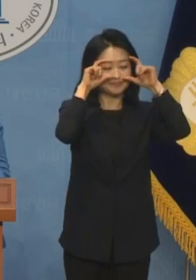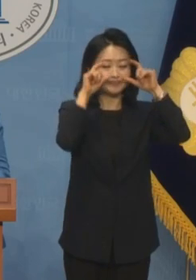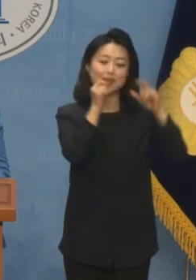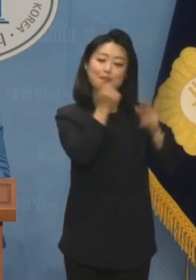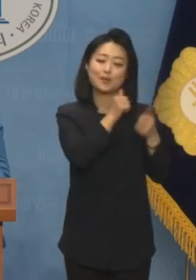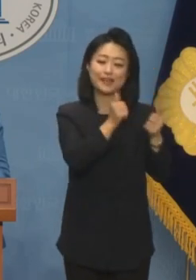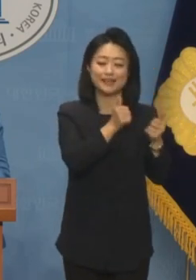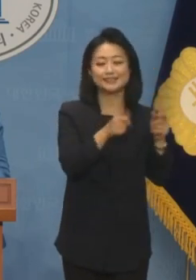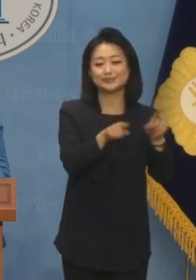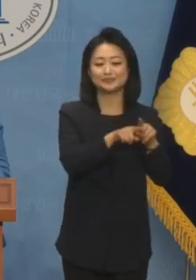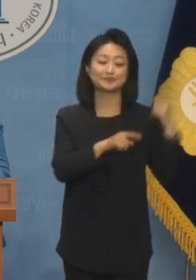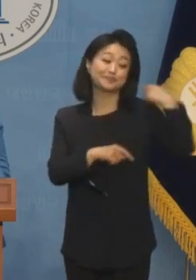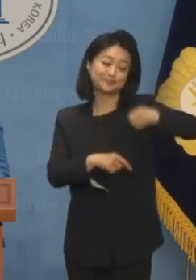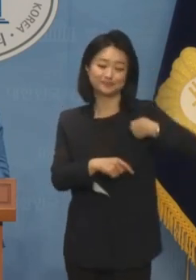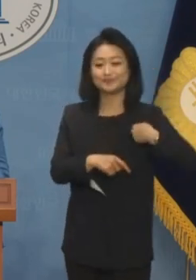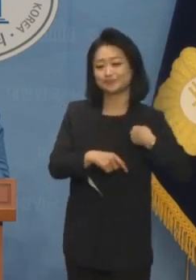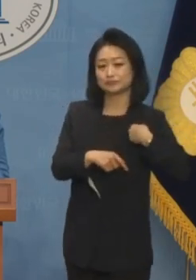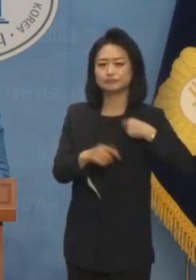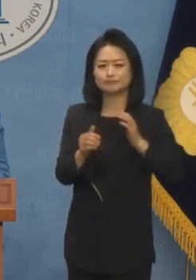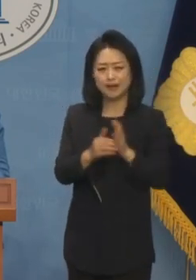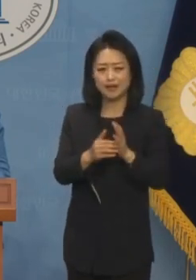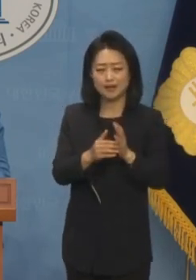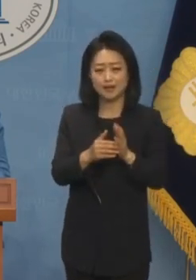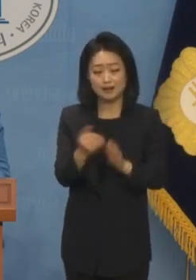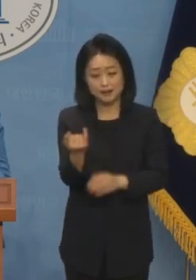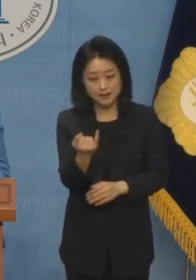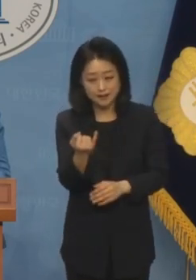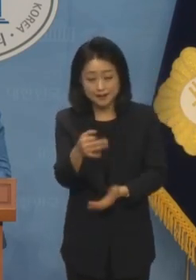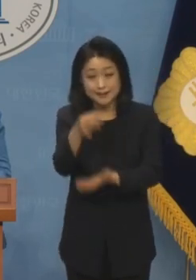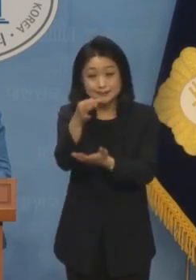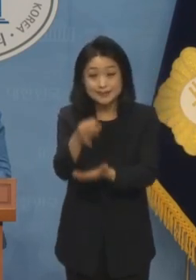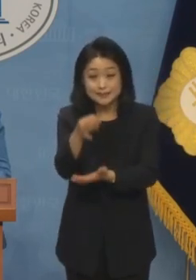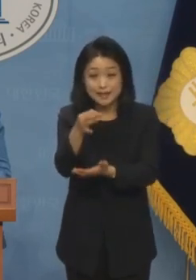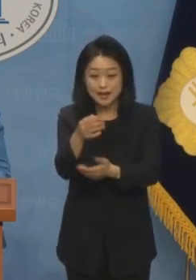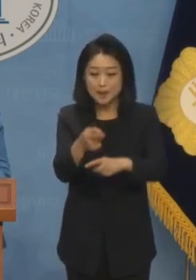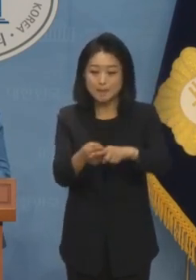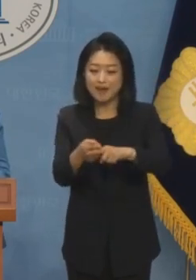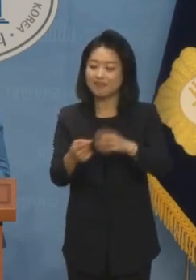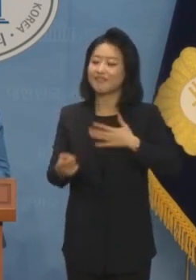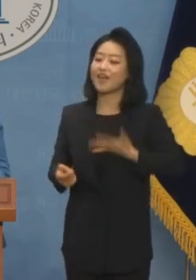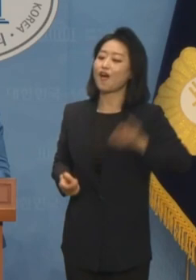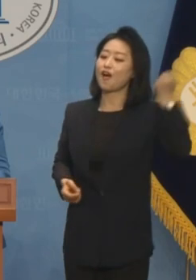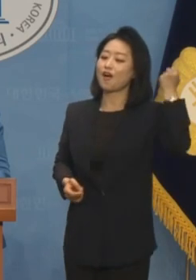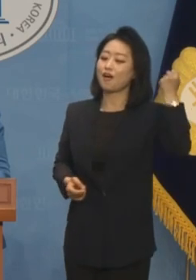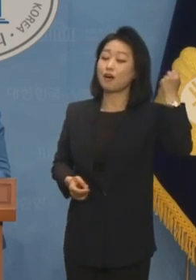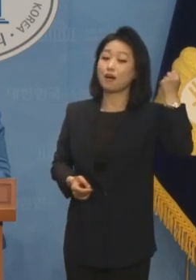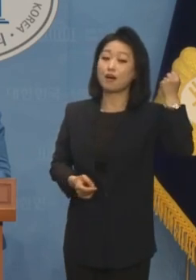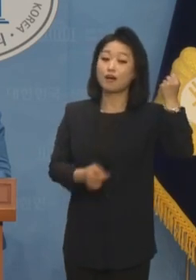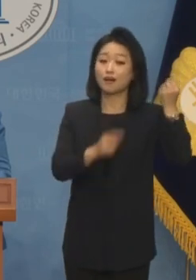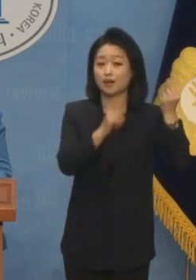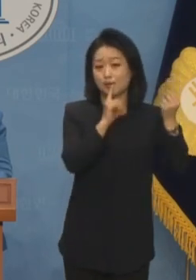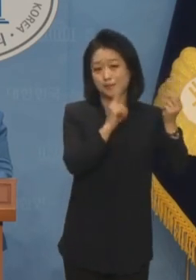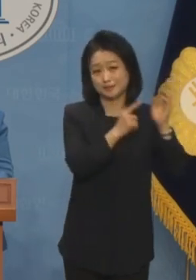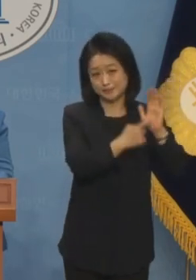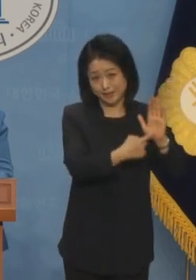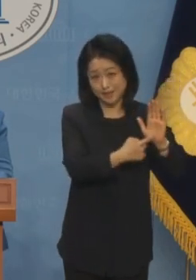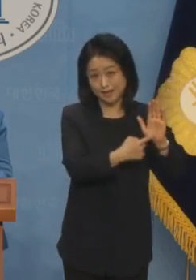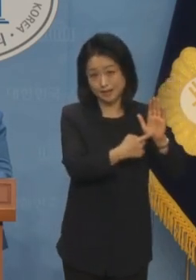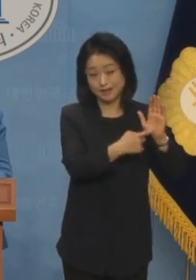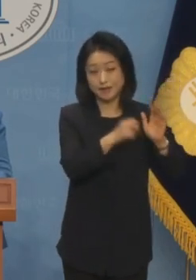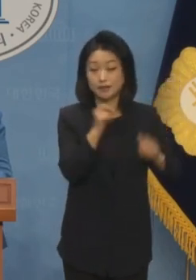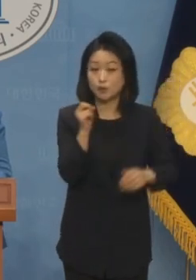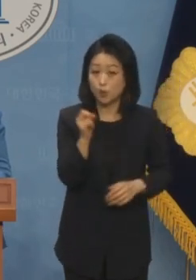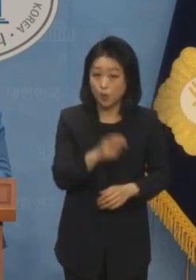대동하고 왔다고 합니다. 구하라가 남기고 간 재산의 절반은 내 거야 라고 하면서 말이죠.